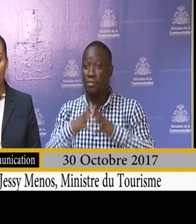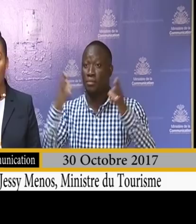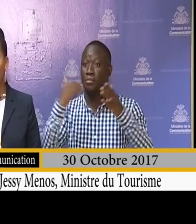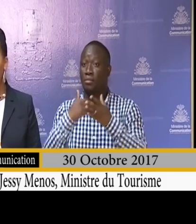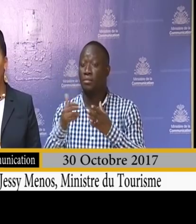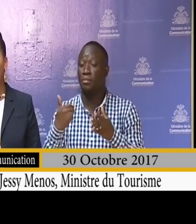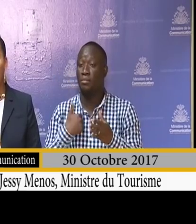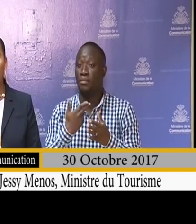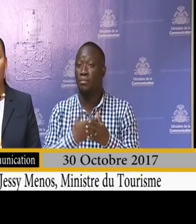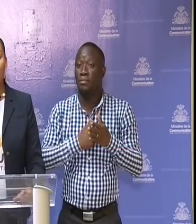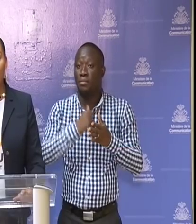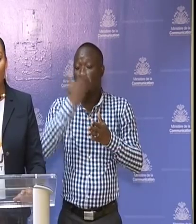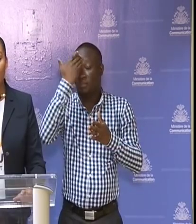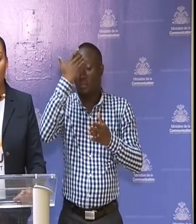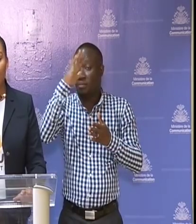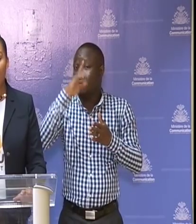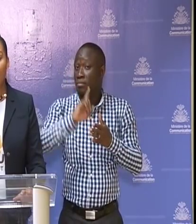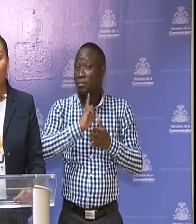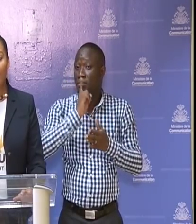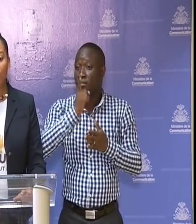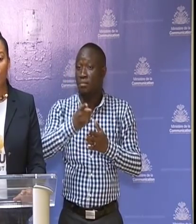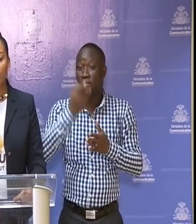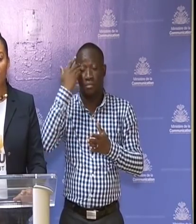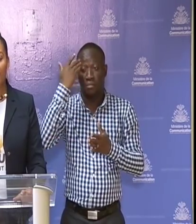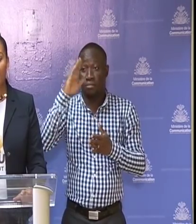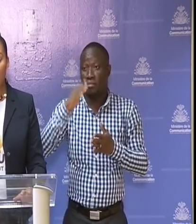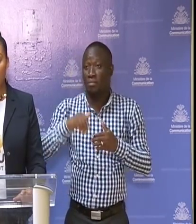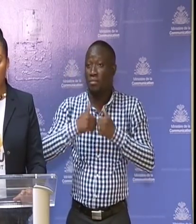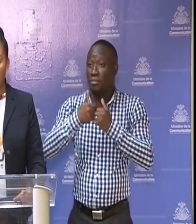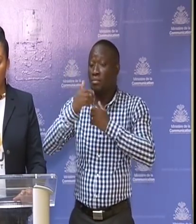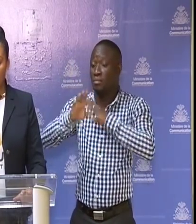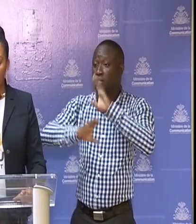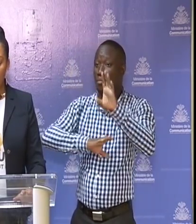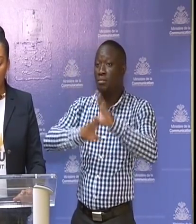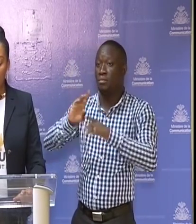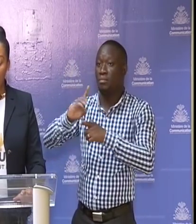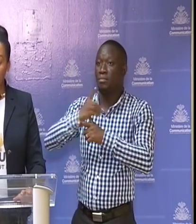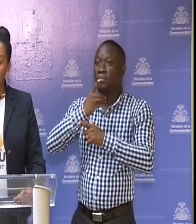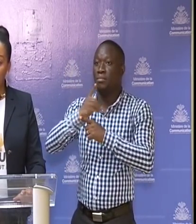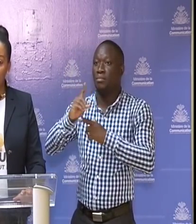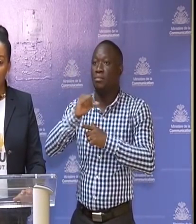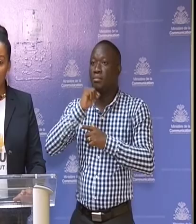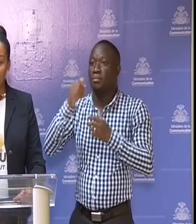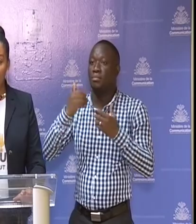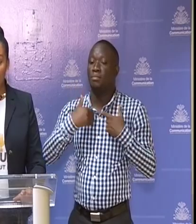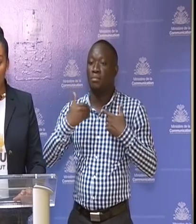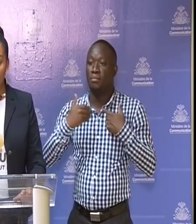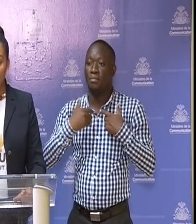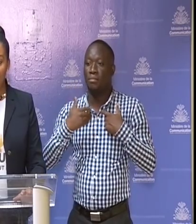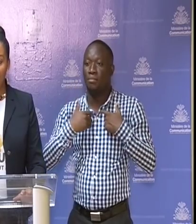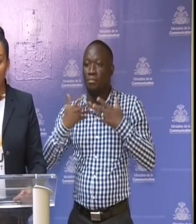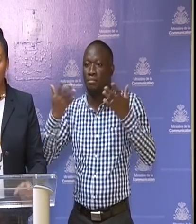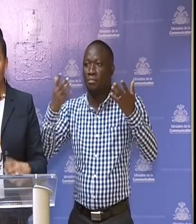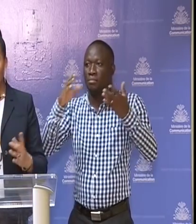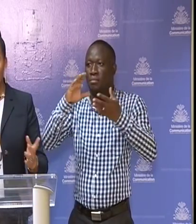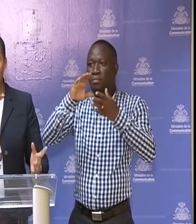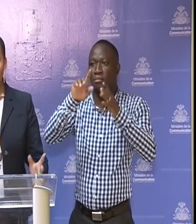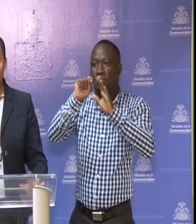que nous pas au courant de yo, nous pas même connaissons comment pour le faire. Donc, il n'y a pas de salle de spectacle, pas de salle de